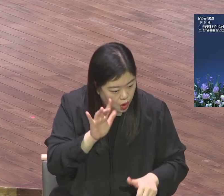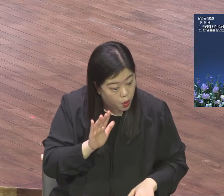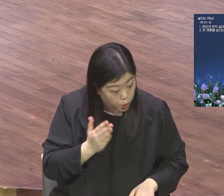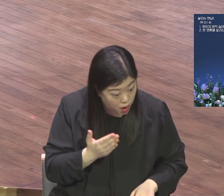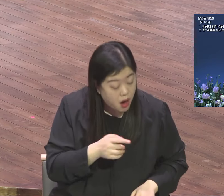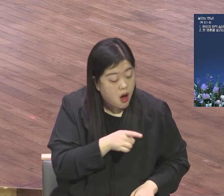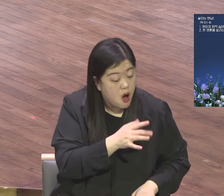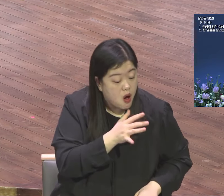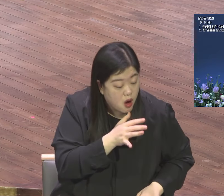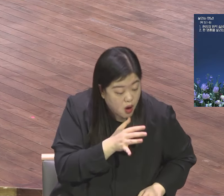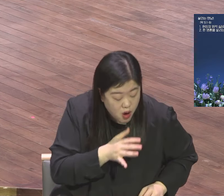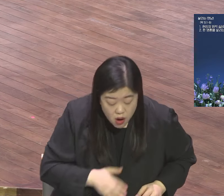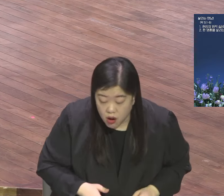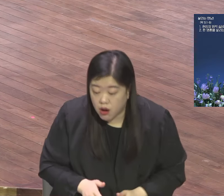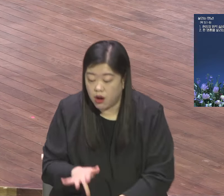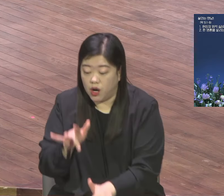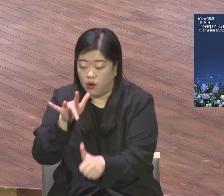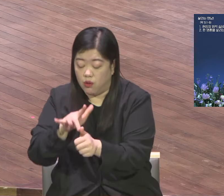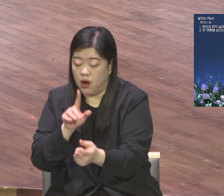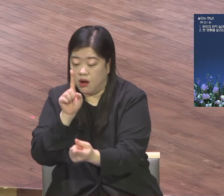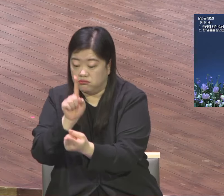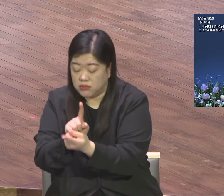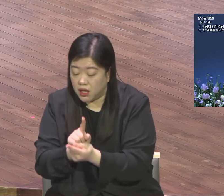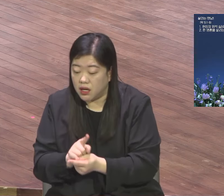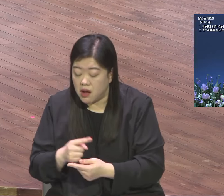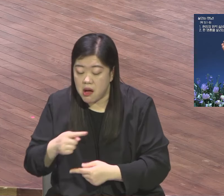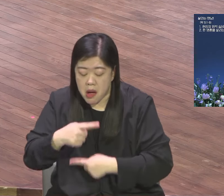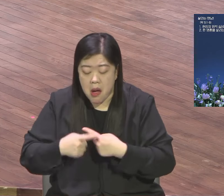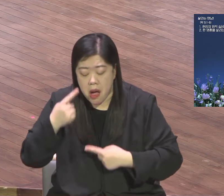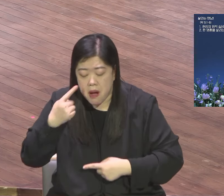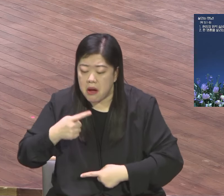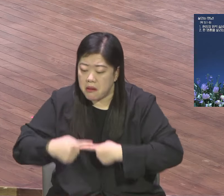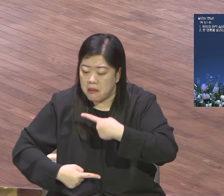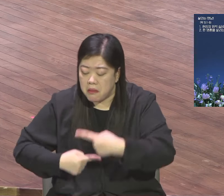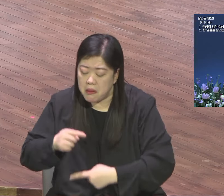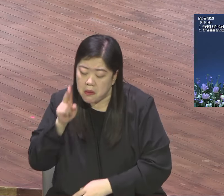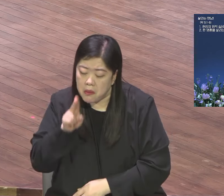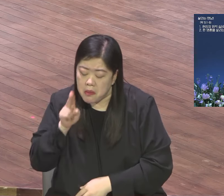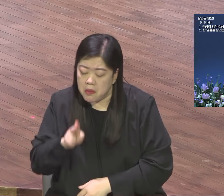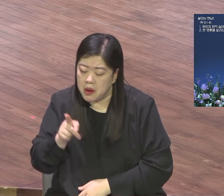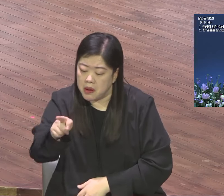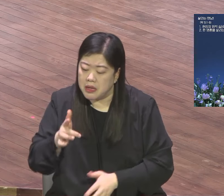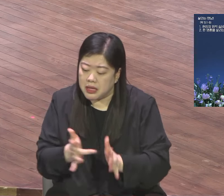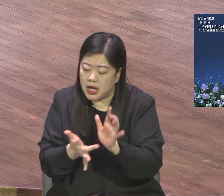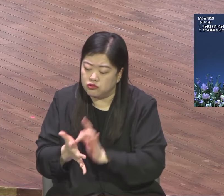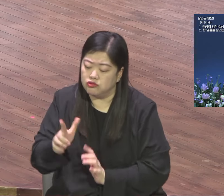될까 믿어지지도 않는데 말하니까 예수 이름 말하니까 귀신 나가는 거 보고 내가 놀랬다니까요.